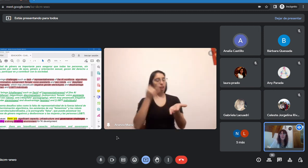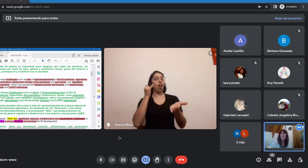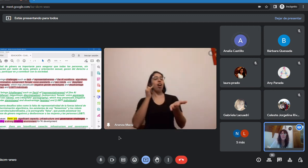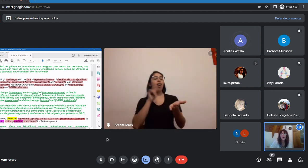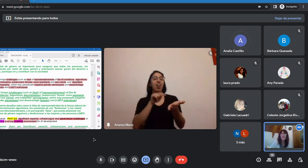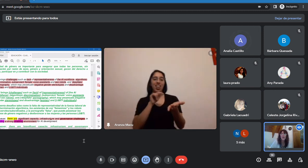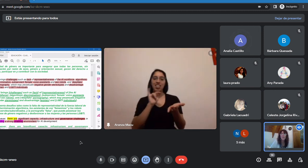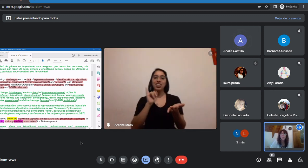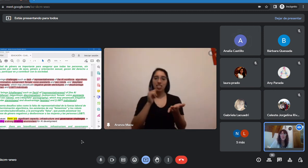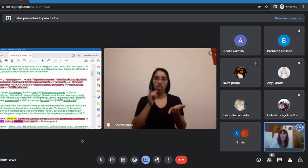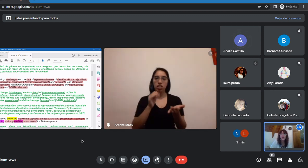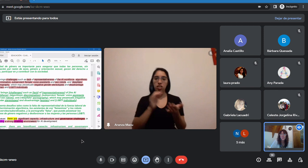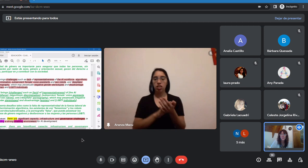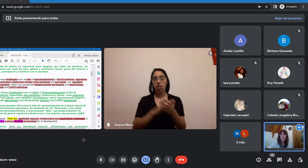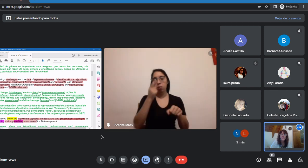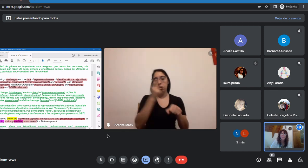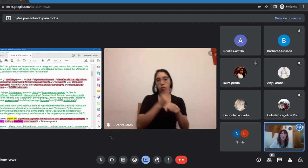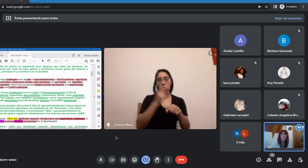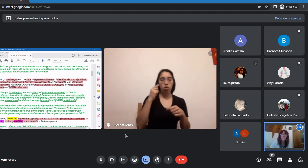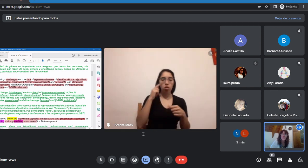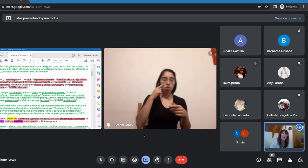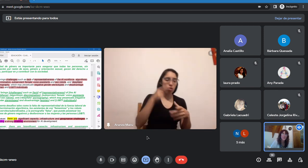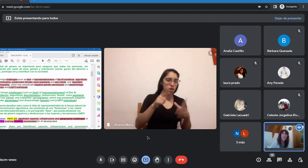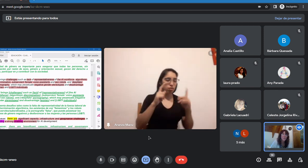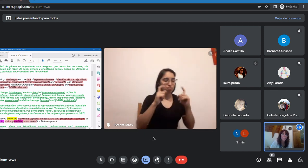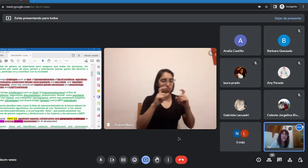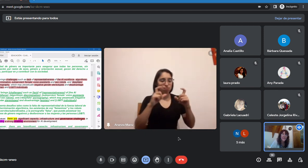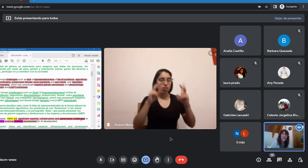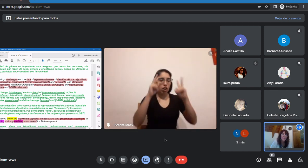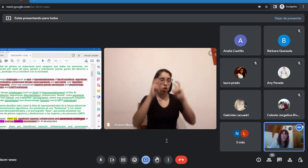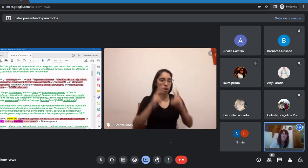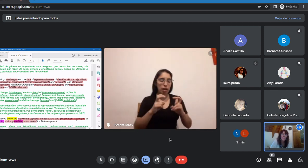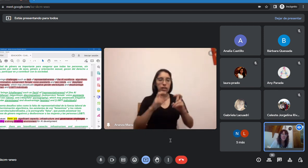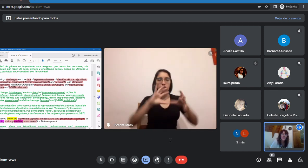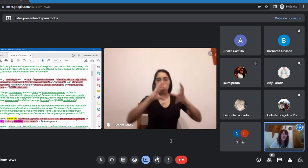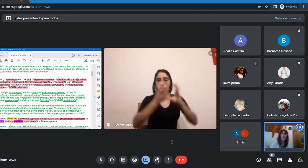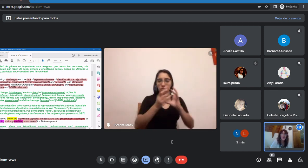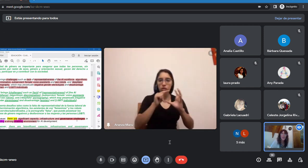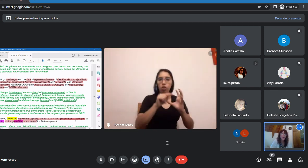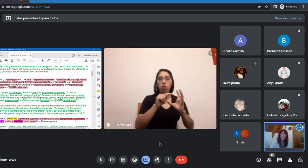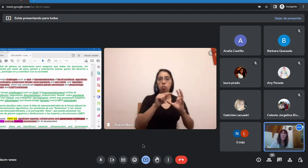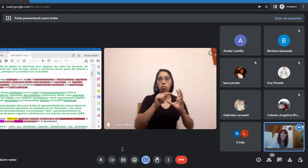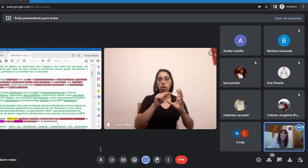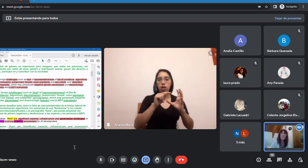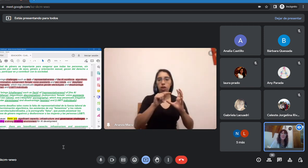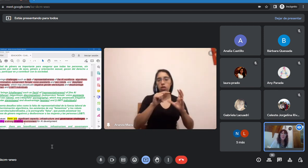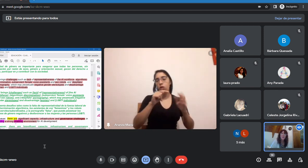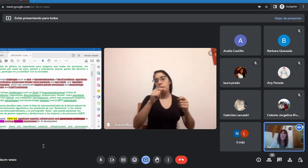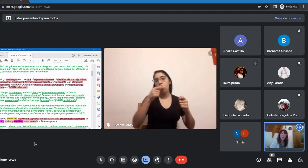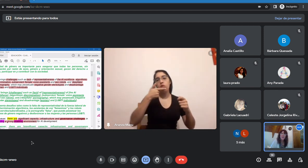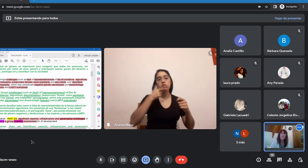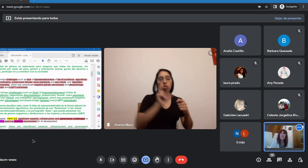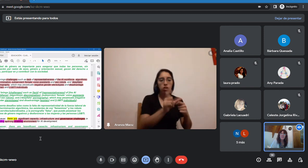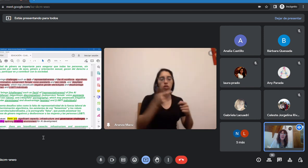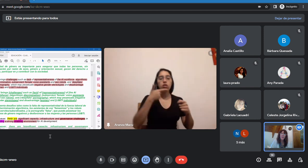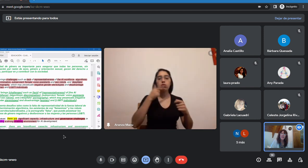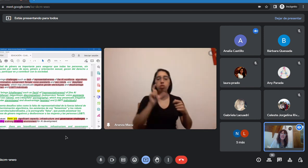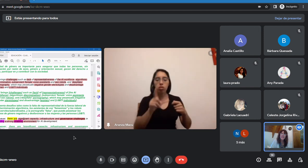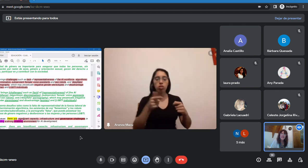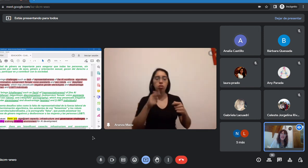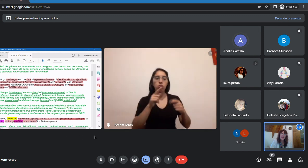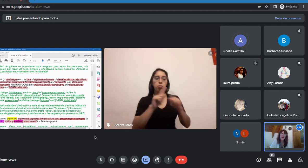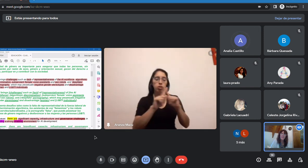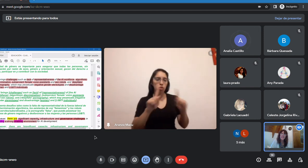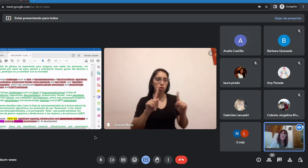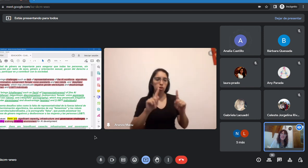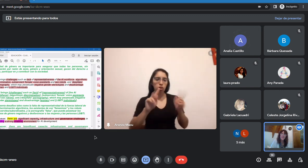sí. Lo pensamos así, como es un sustantivo, otro sustantivo y otro sustantivo con esto, pero después decimos, sin embargo,